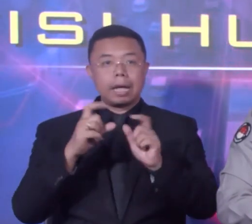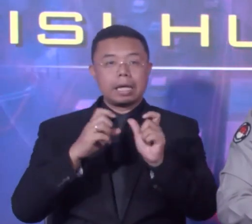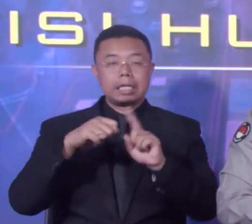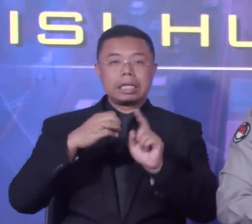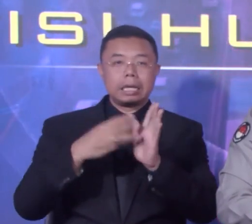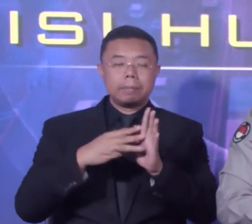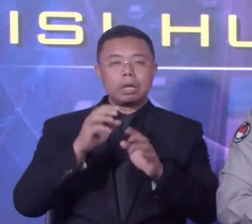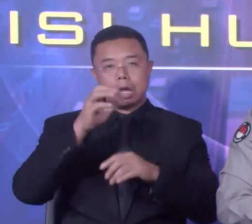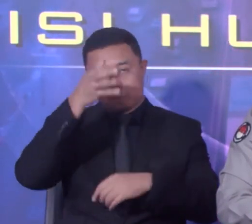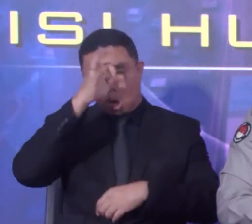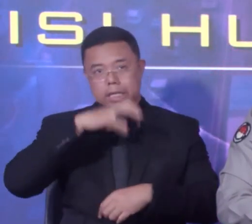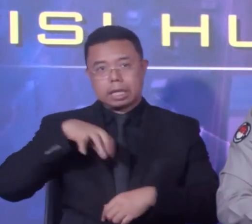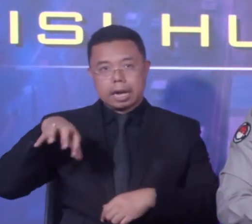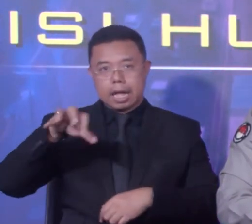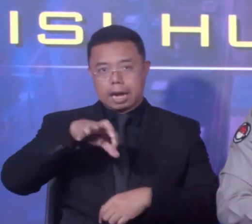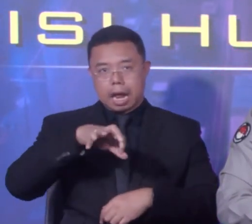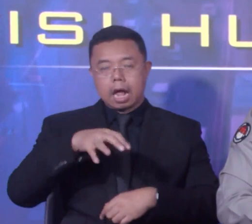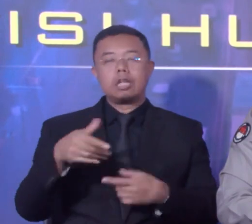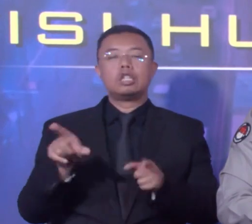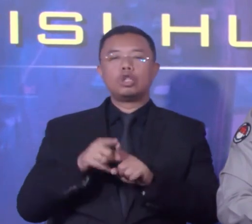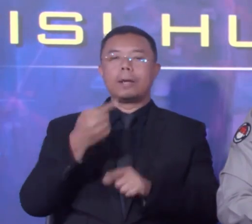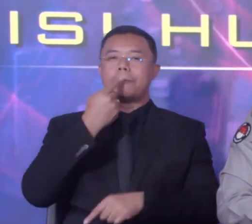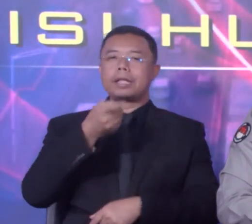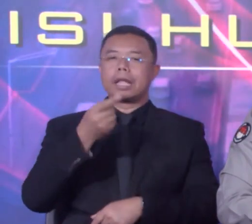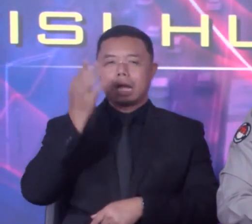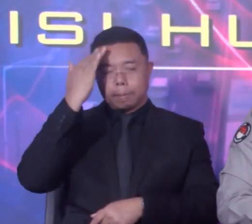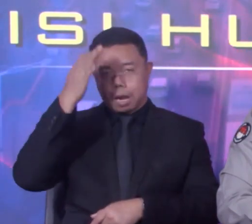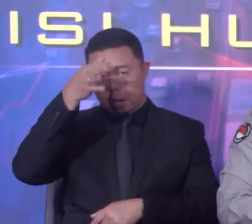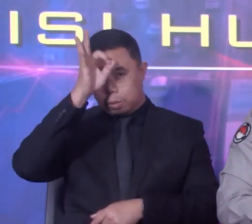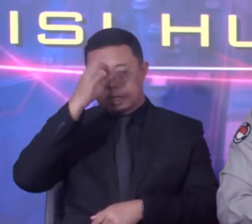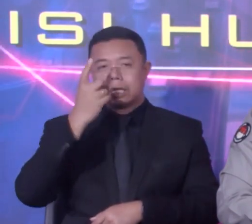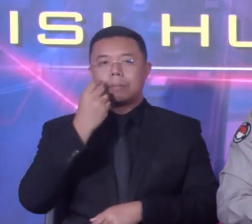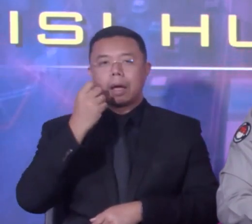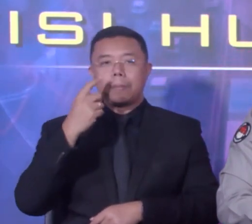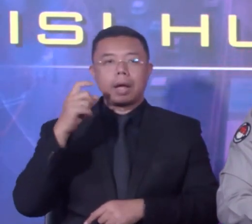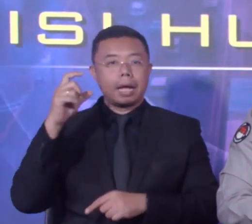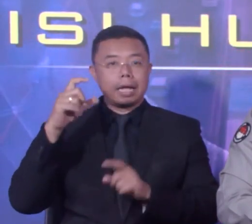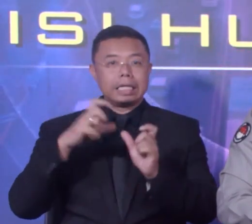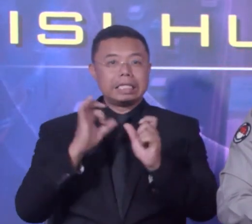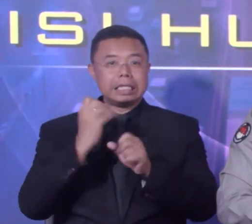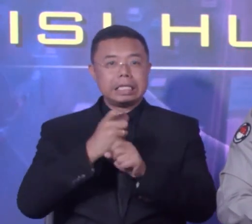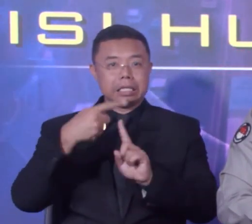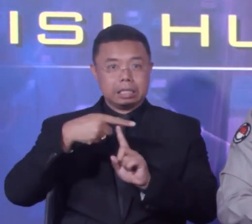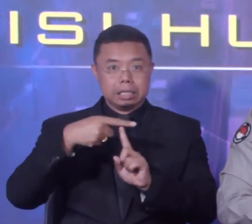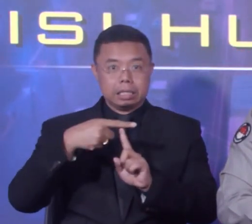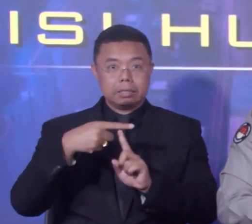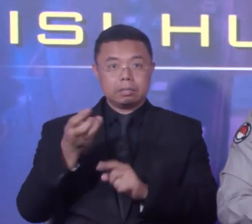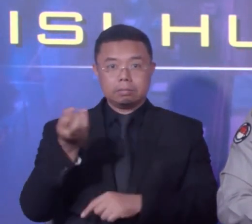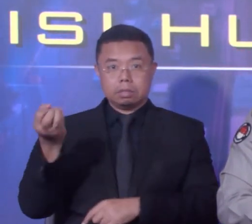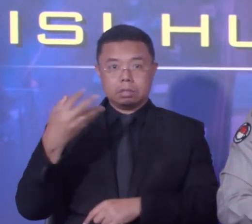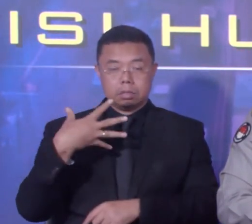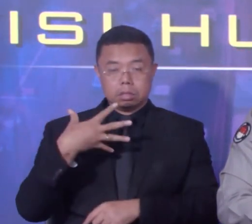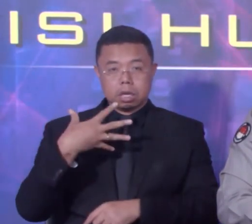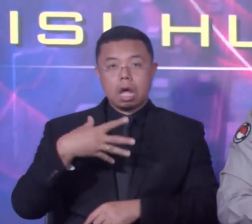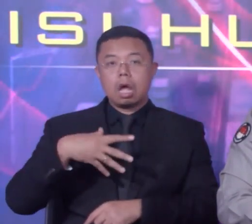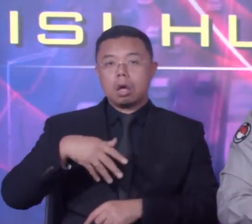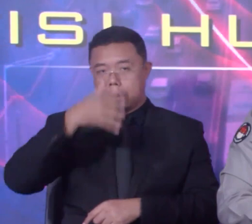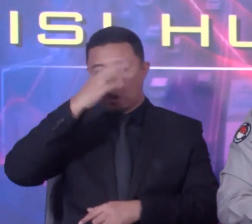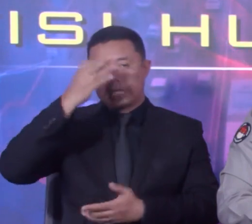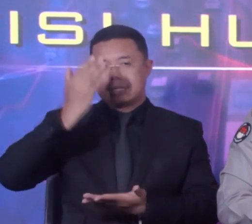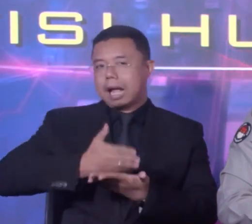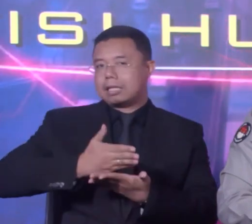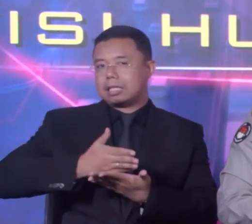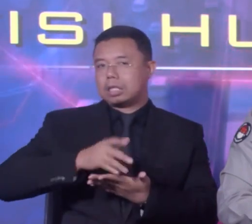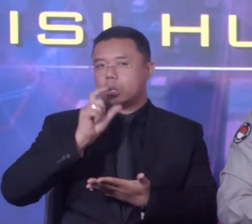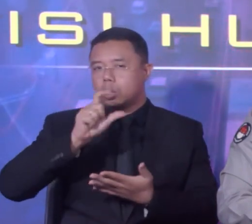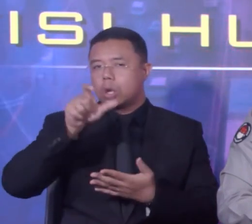jajaran bahwa sesuai petunjuk Kapolri Jenderal Polisi Drs Sulis Prabowo MSI Polri